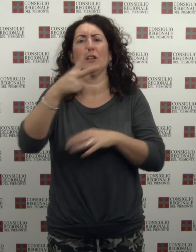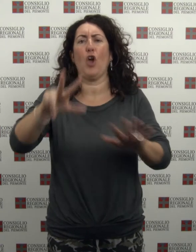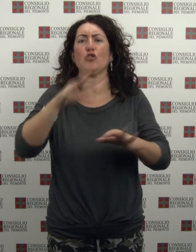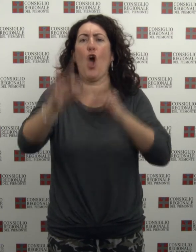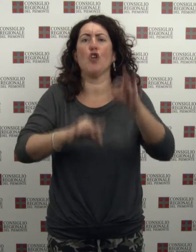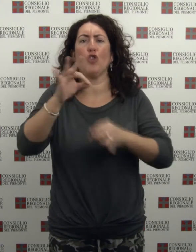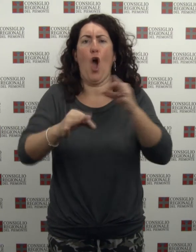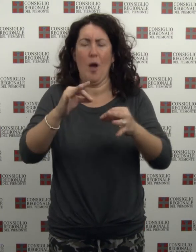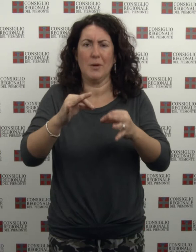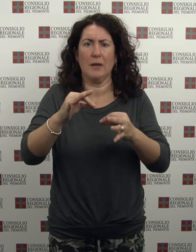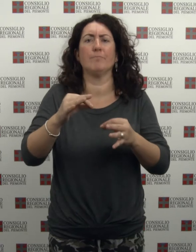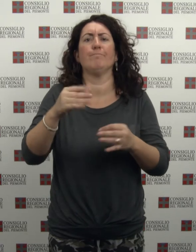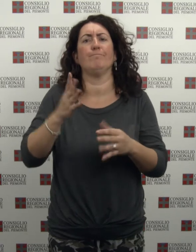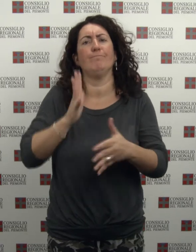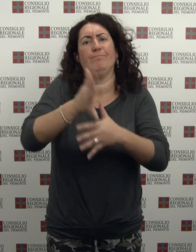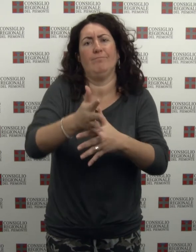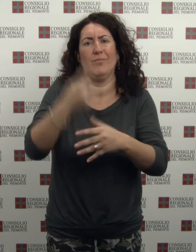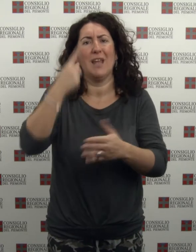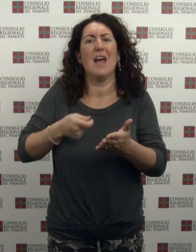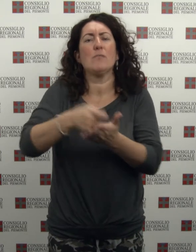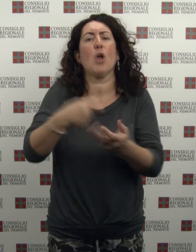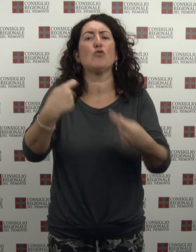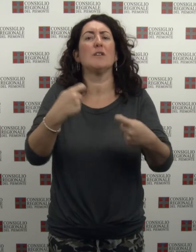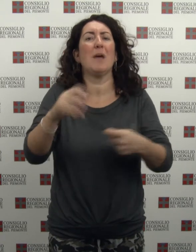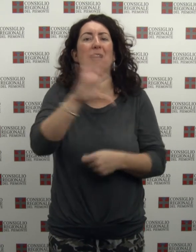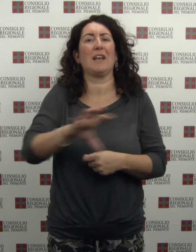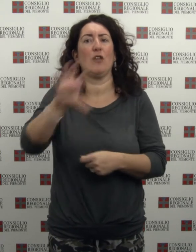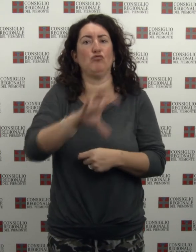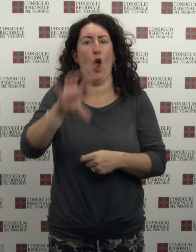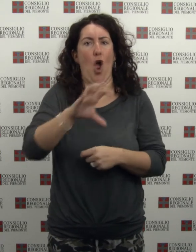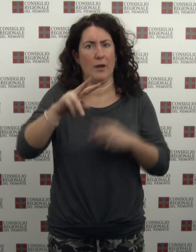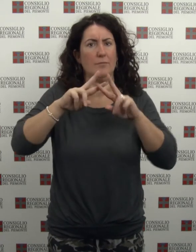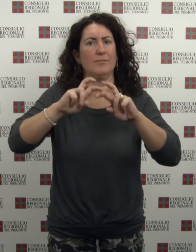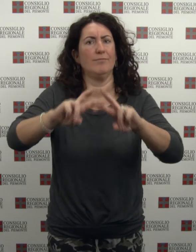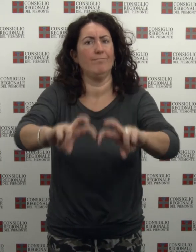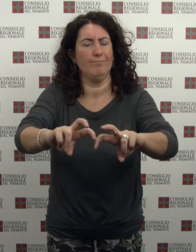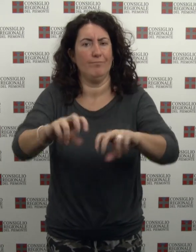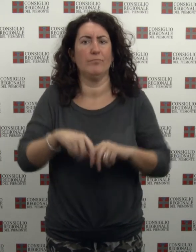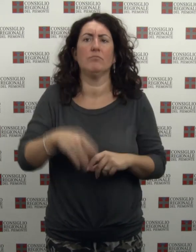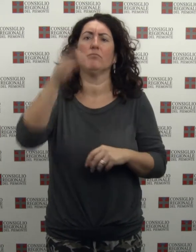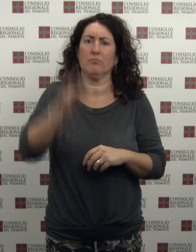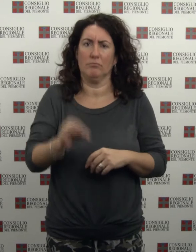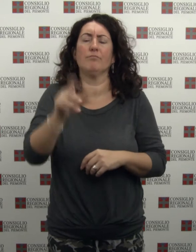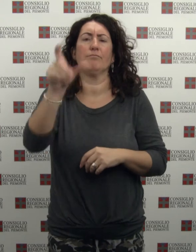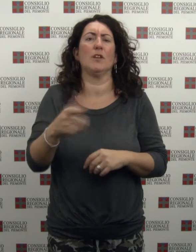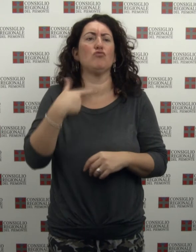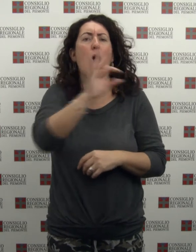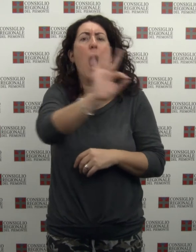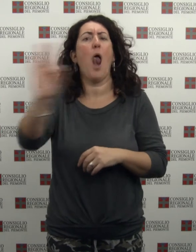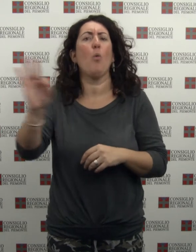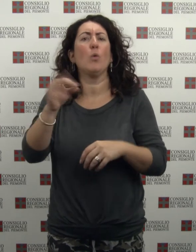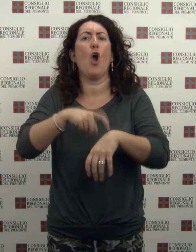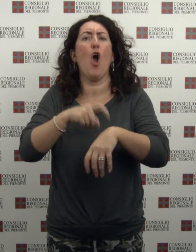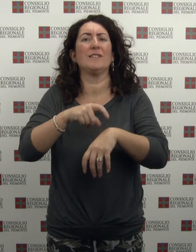sulla vicenda giudiziaria dei rimborsi delle spese in Regione. L'indagine ha portato alla richiesta di imputazione coattiva per alcuni consiglieri e